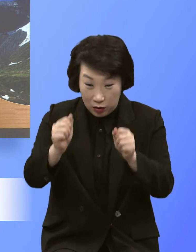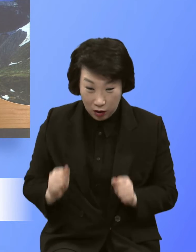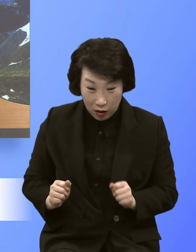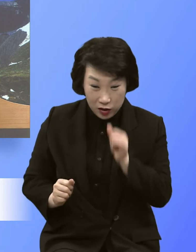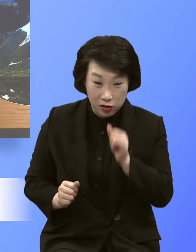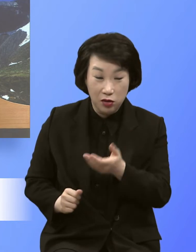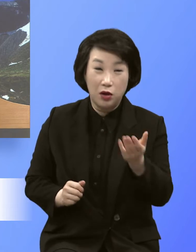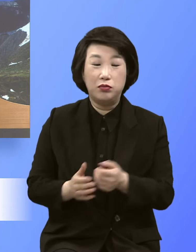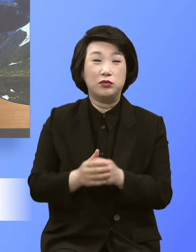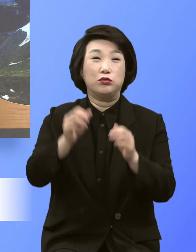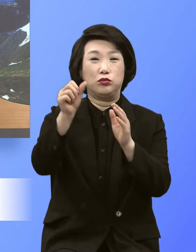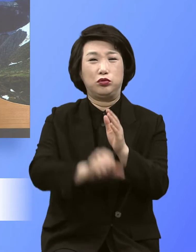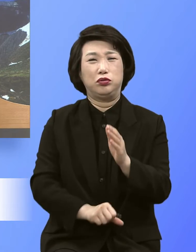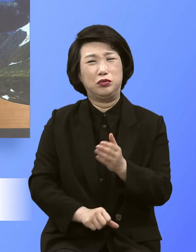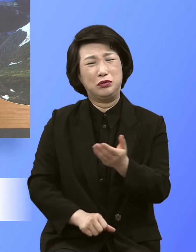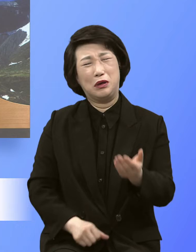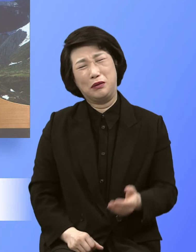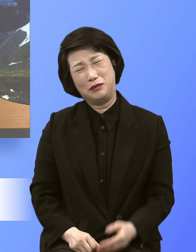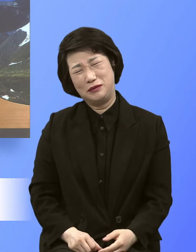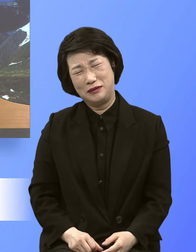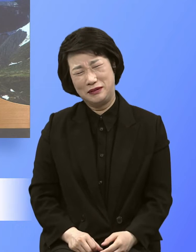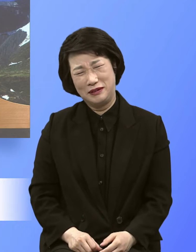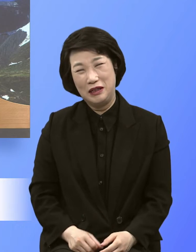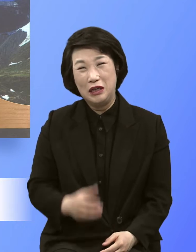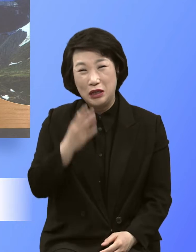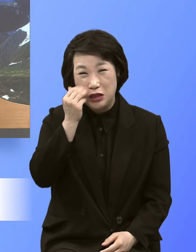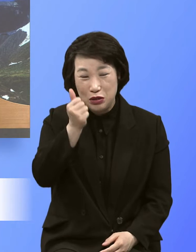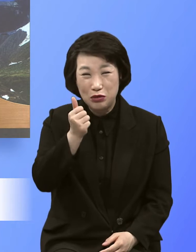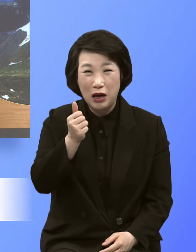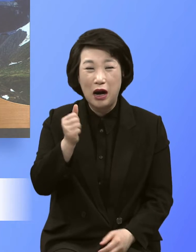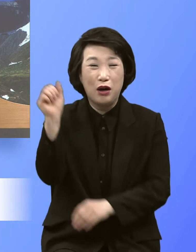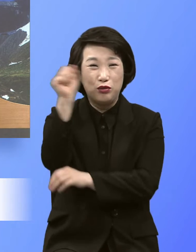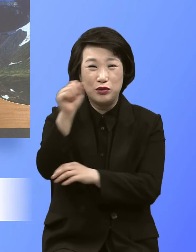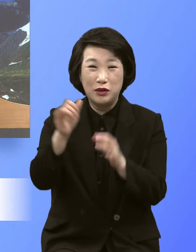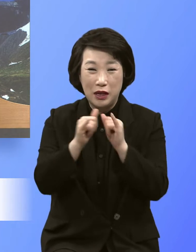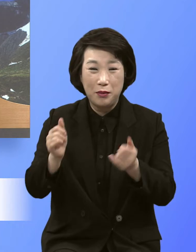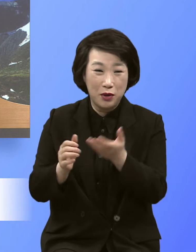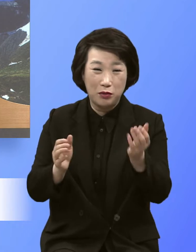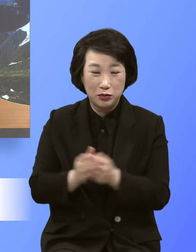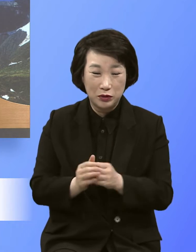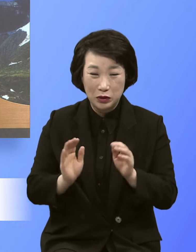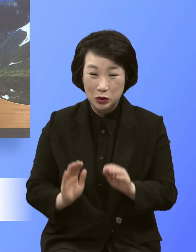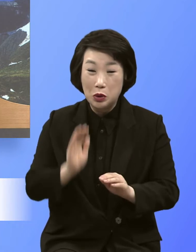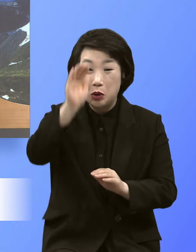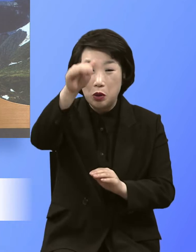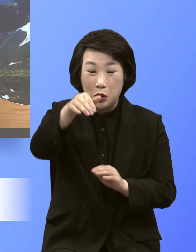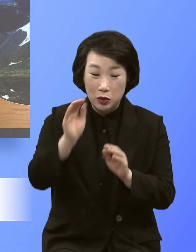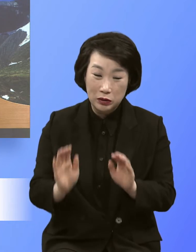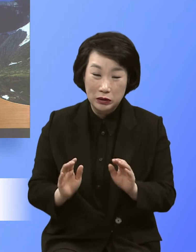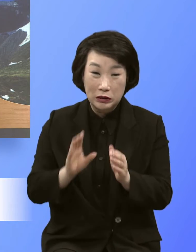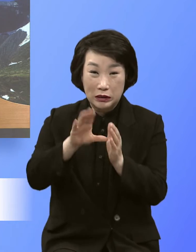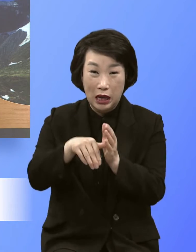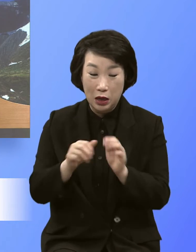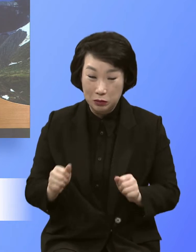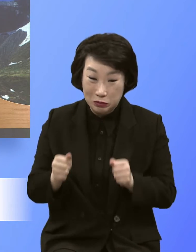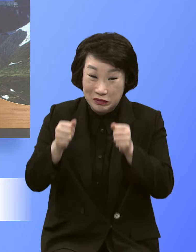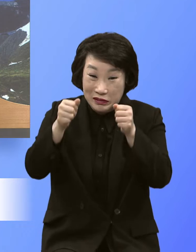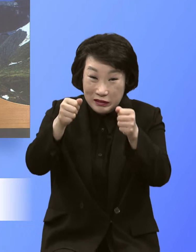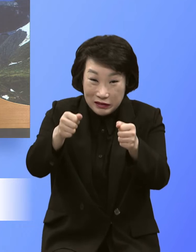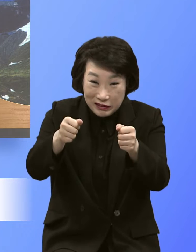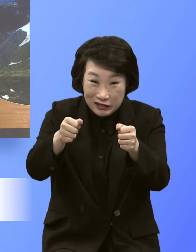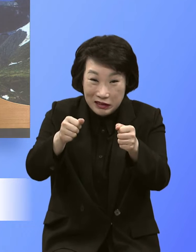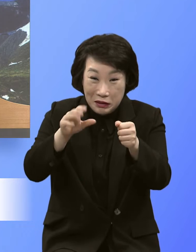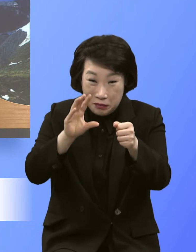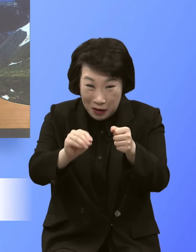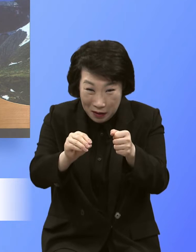숙달된 사람도 고바에다 세워놓고 전혀 안 움직이고 차를 나갈 수는 전혀